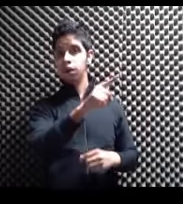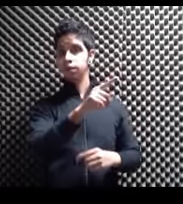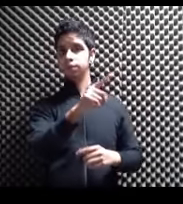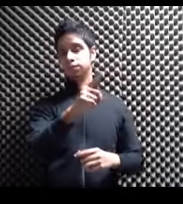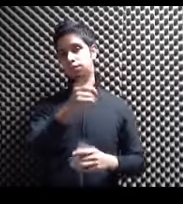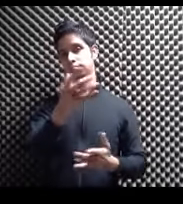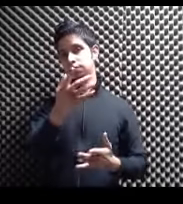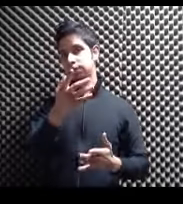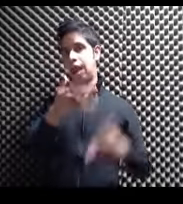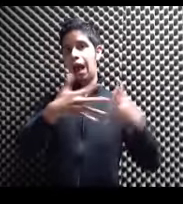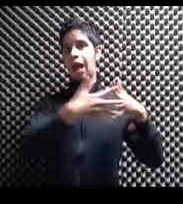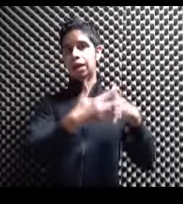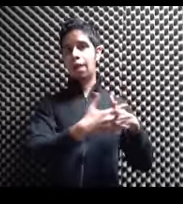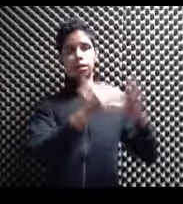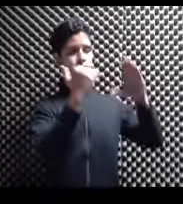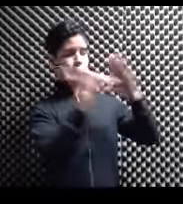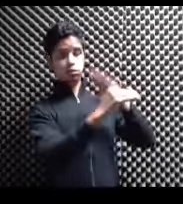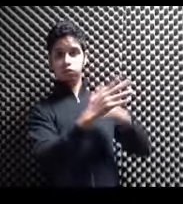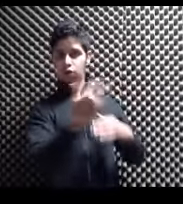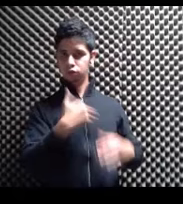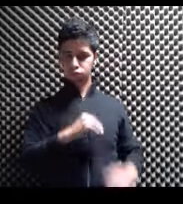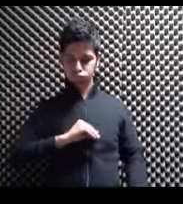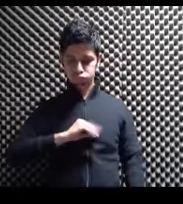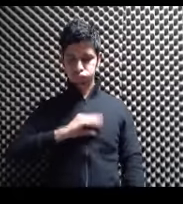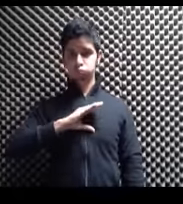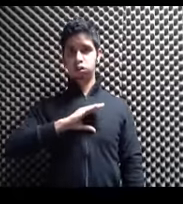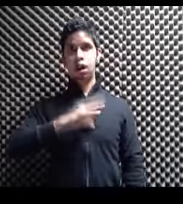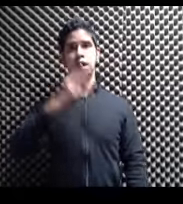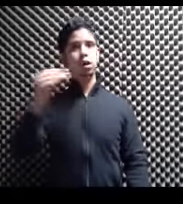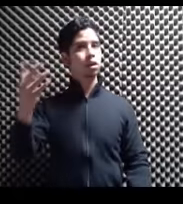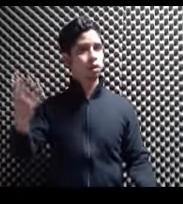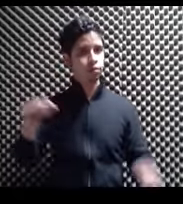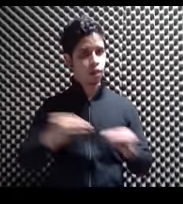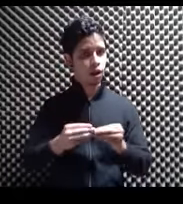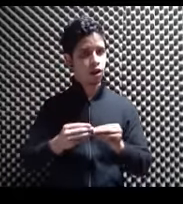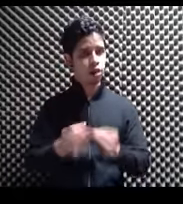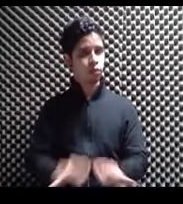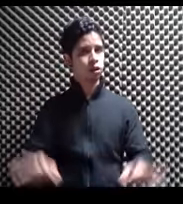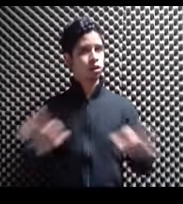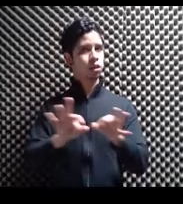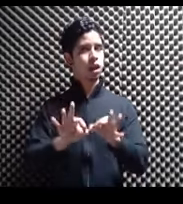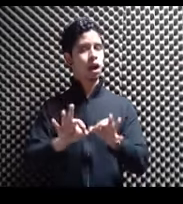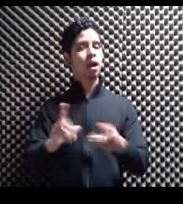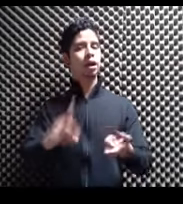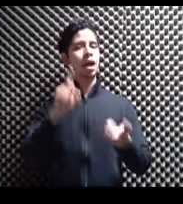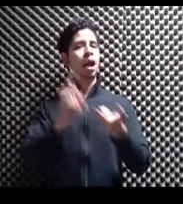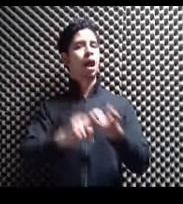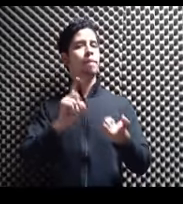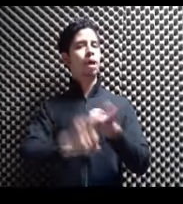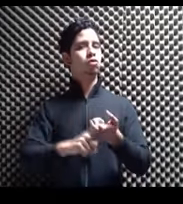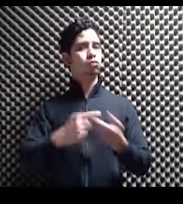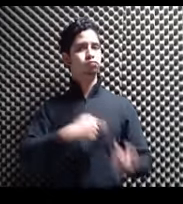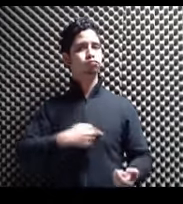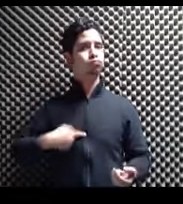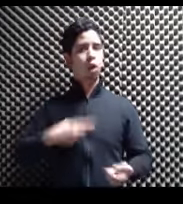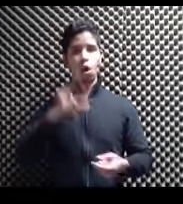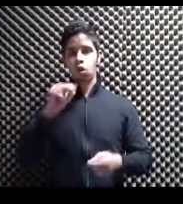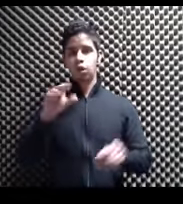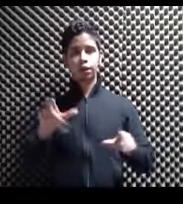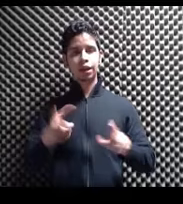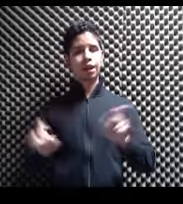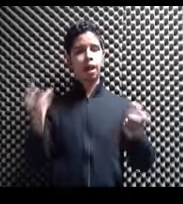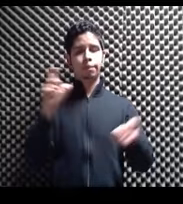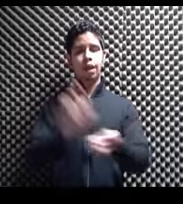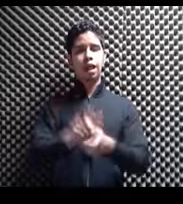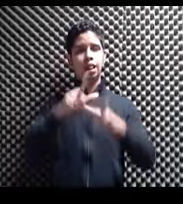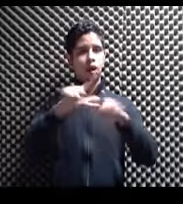Y en español, señores, pues que no hay que cambiar el idioma para que la gente pueda ayudar. small, medium, large y